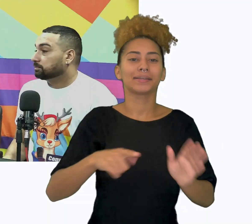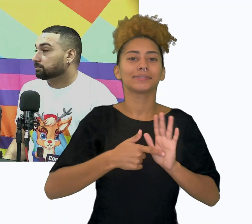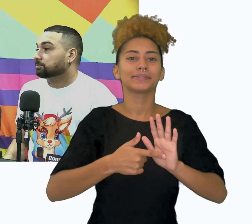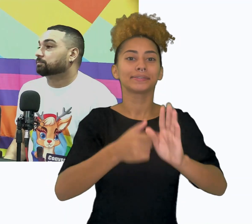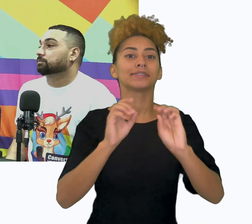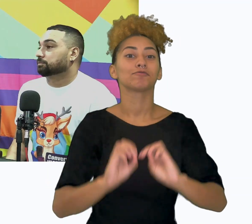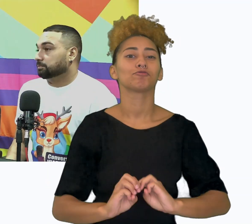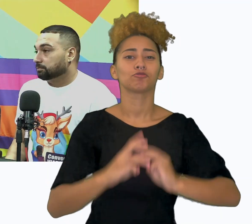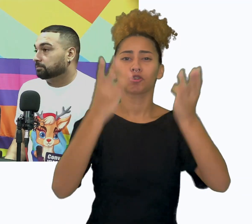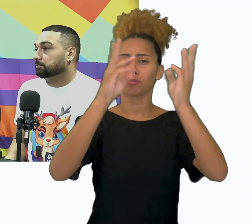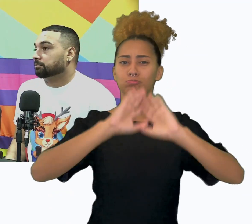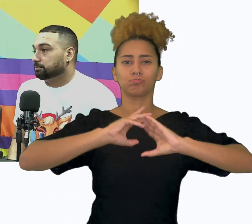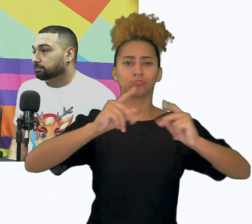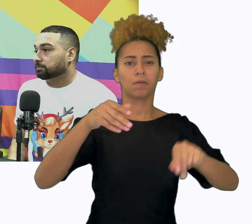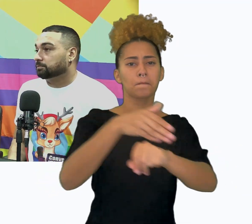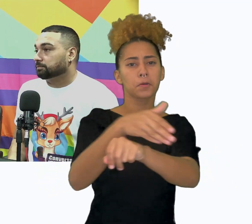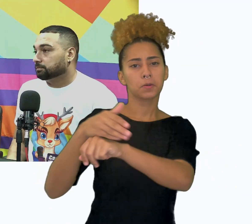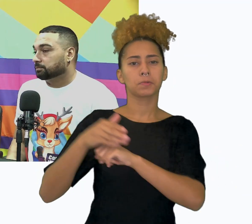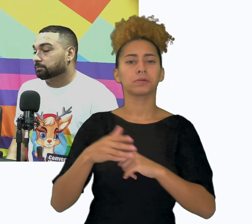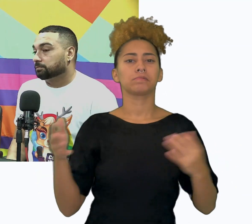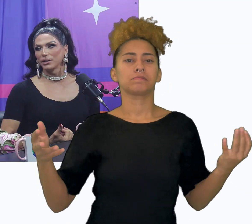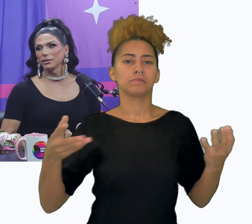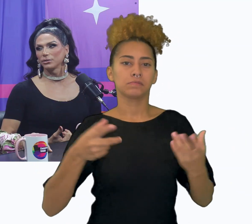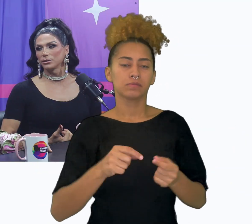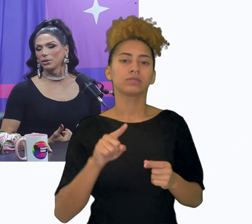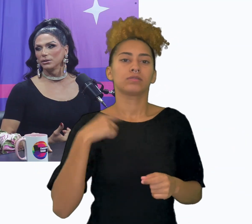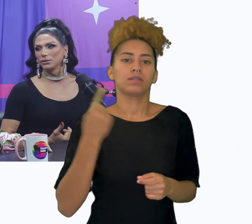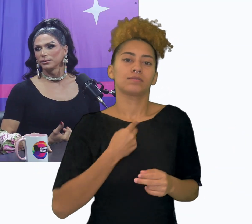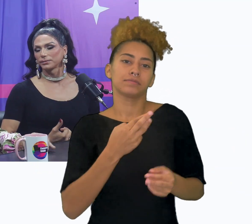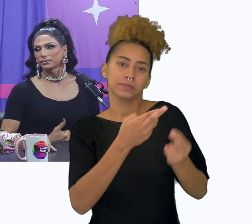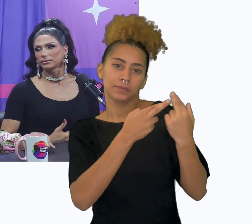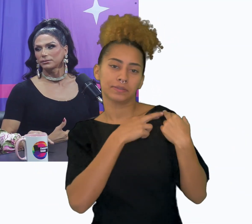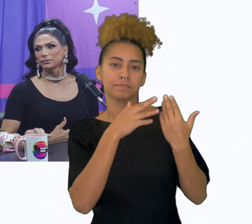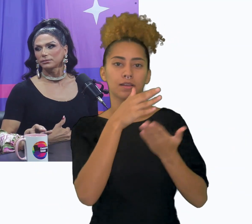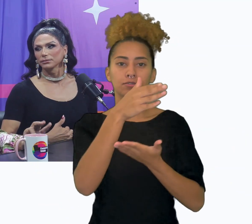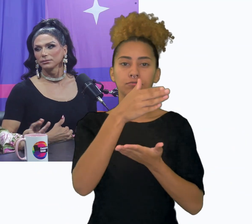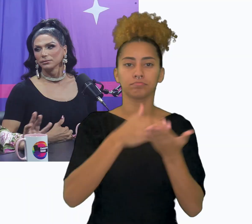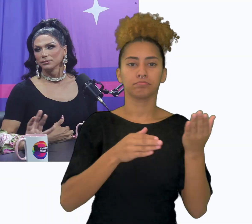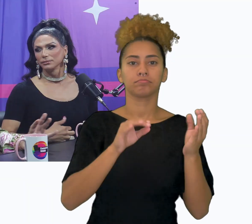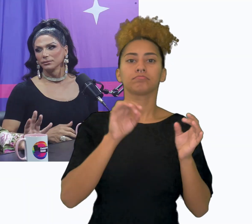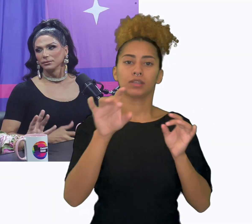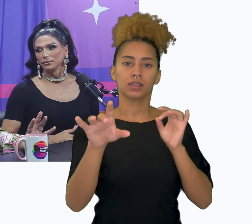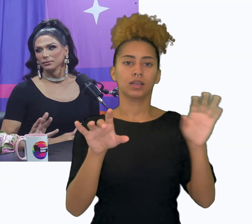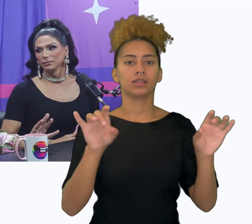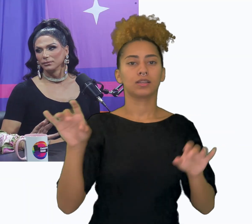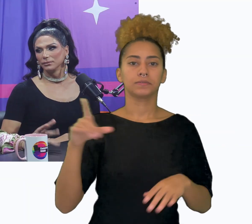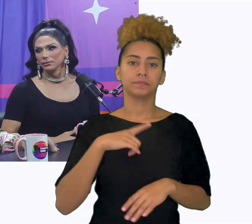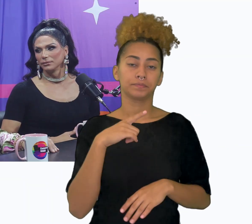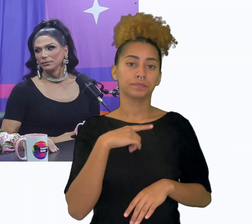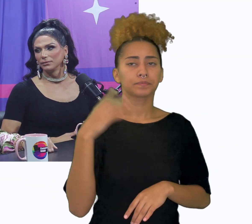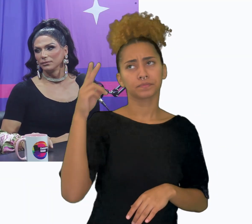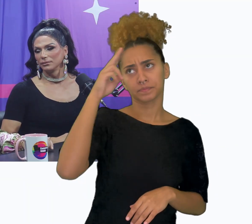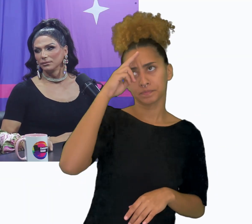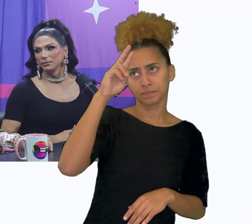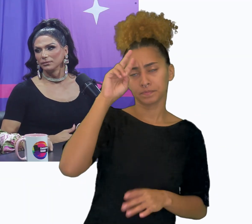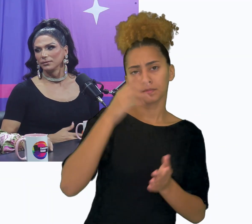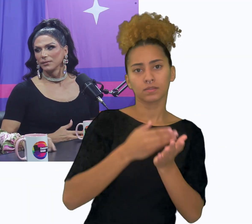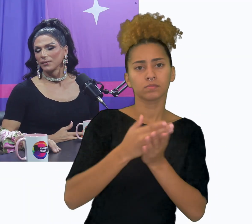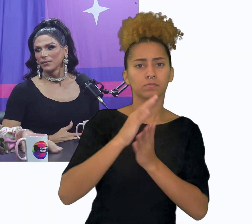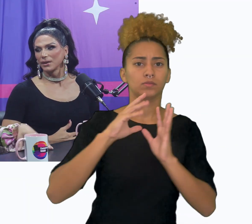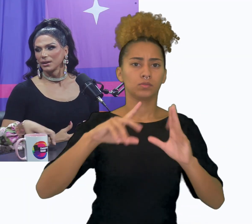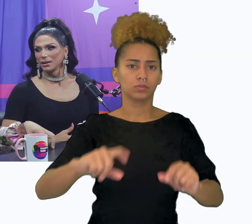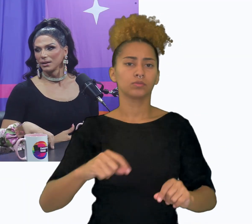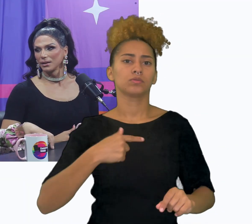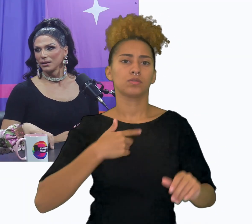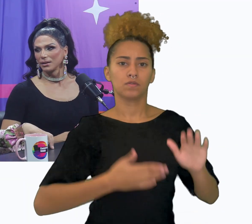show especial. Um grande show, era. A gente dividia essas funções. Eu lembro quando o começo de tudo, eu